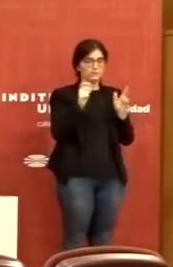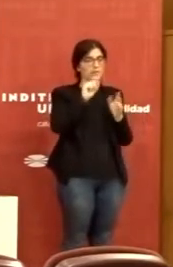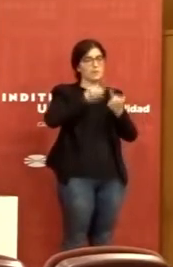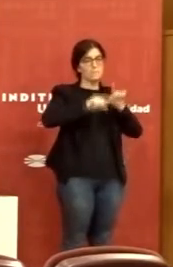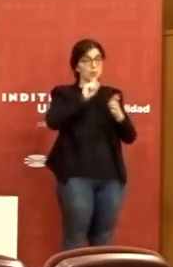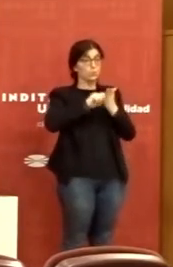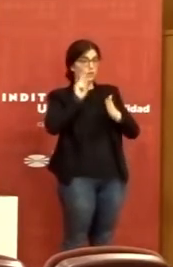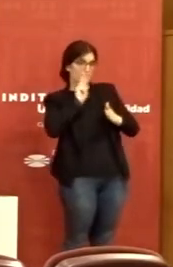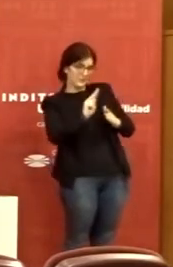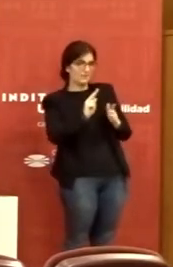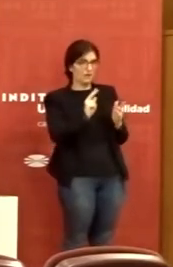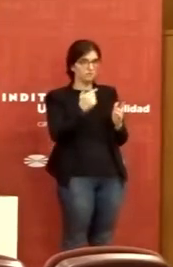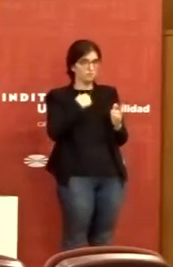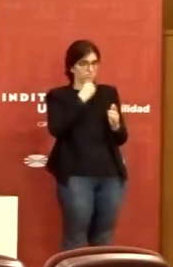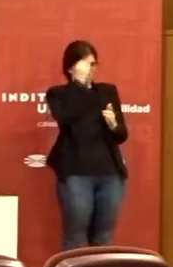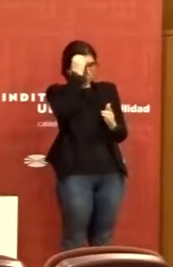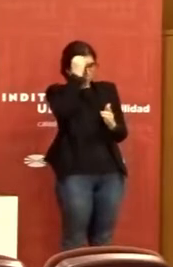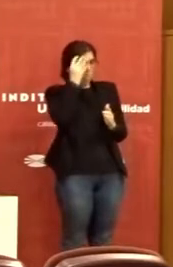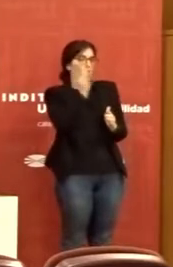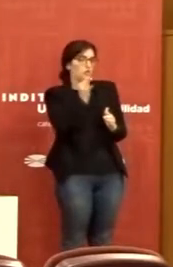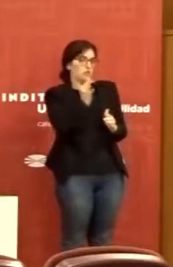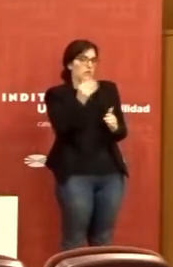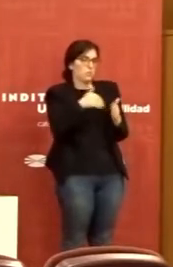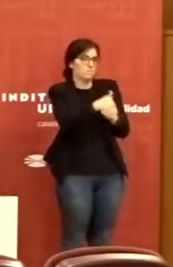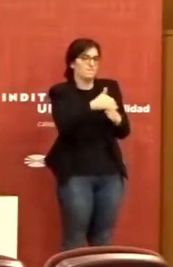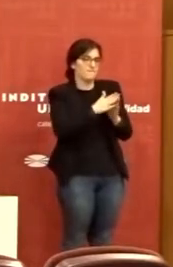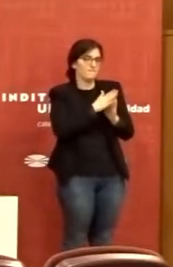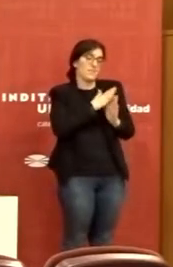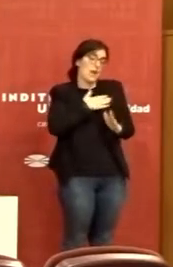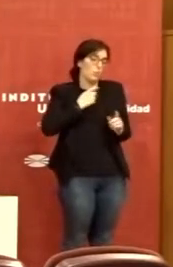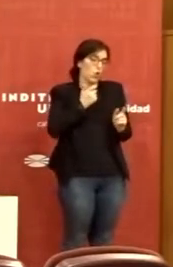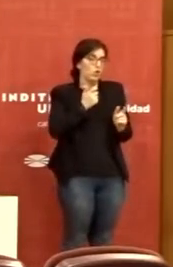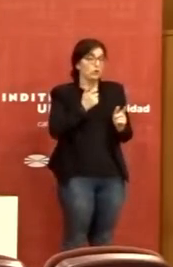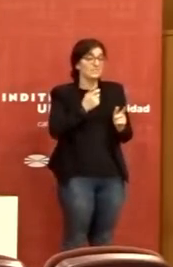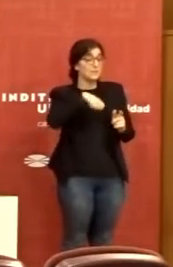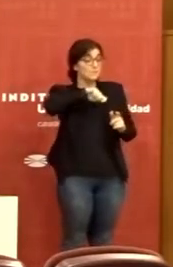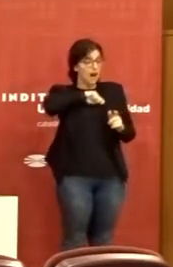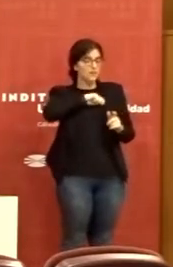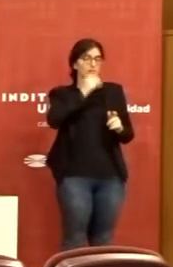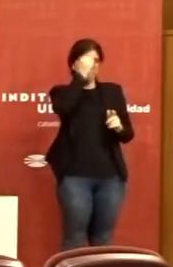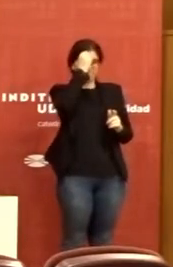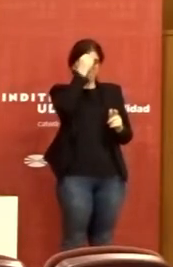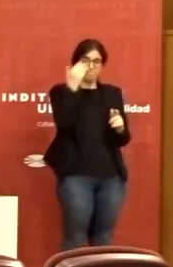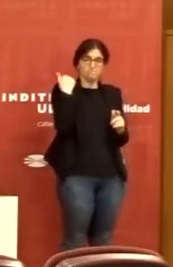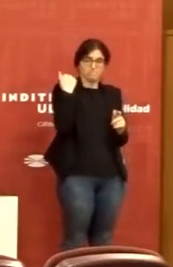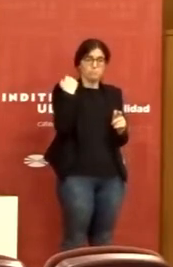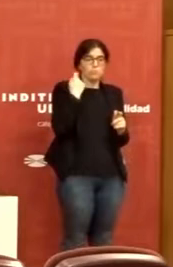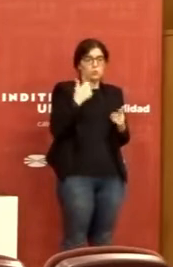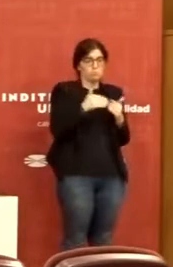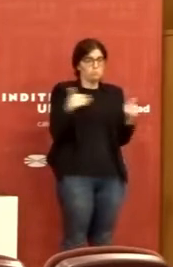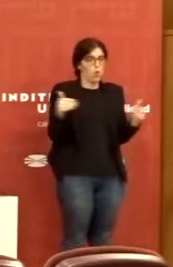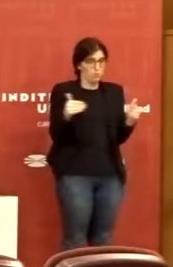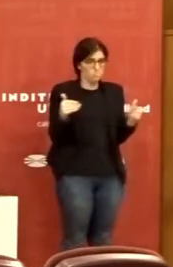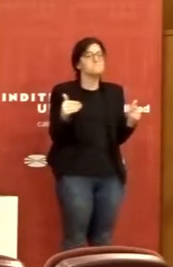Yo prefiero verlo medio lleno. Yo creo que España ha sido muy pionera en cuanto a desarrollo de un entorno normativo que